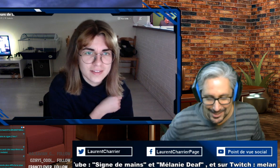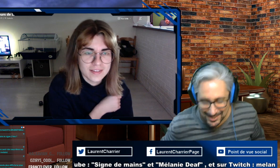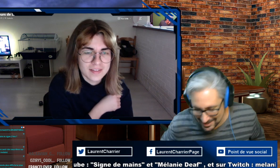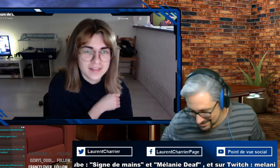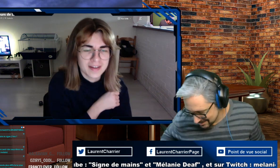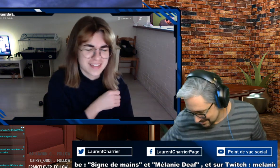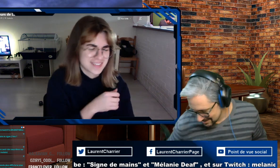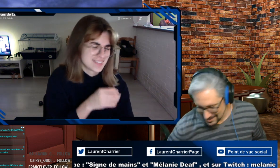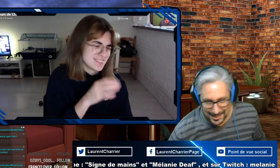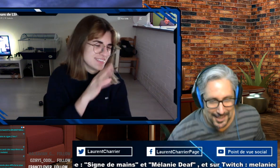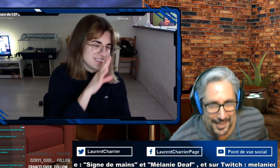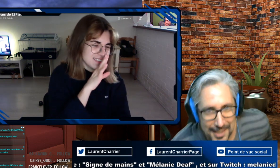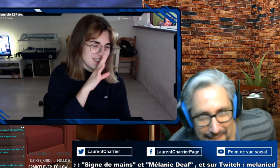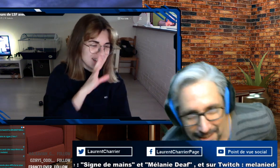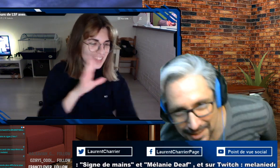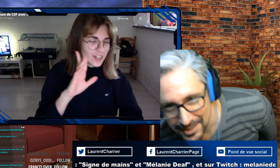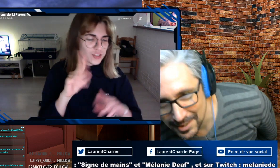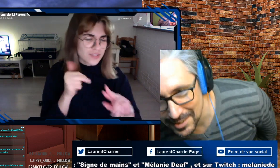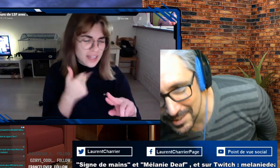été ça.